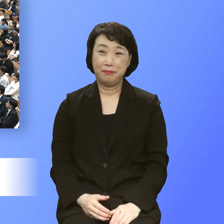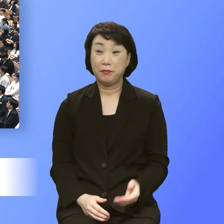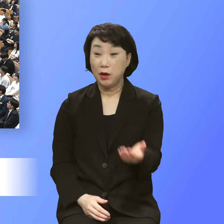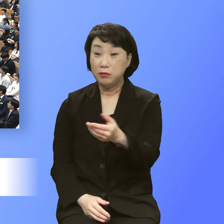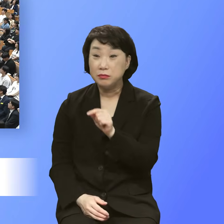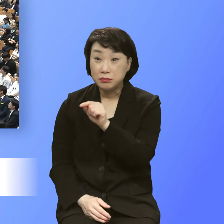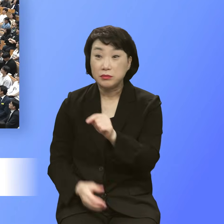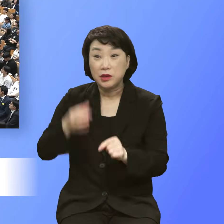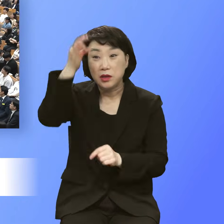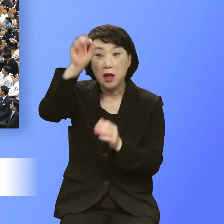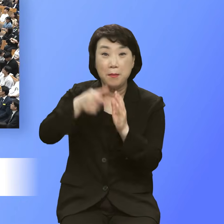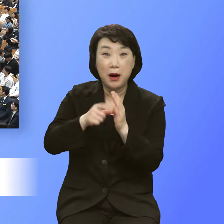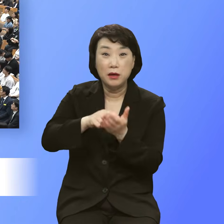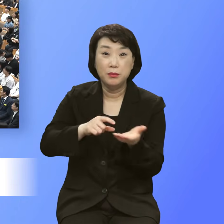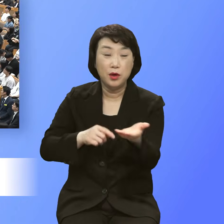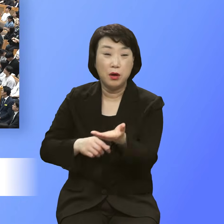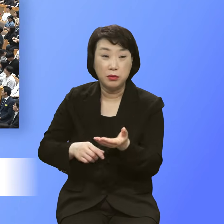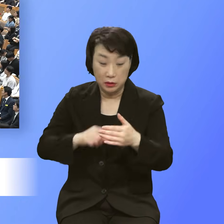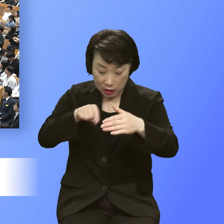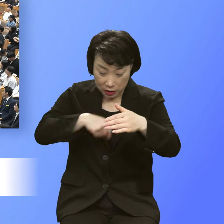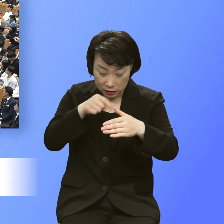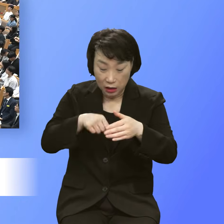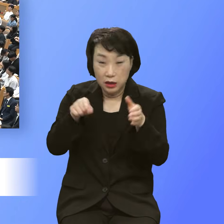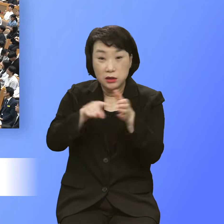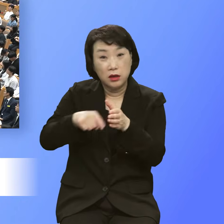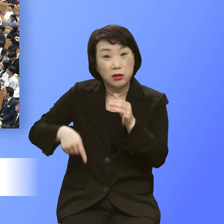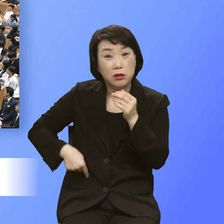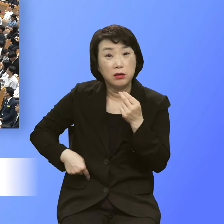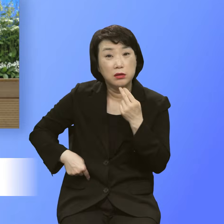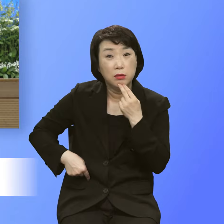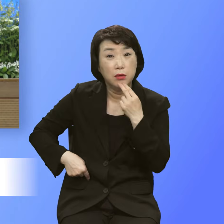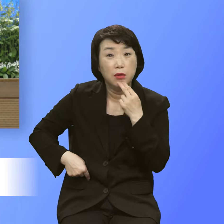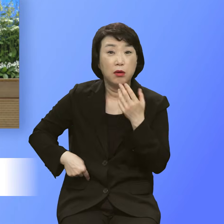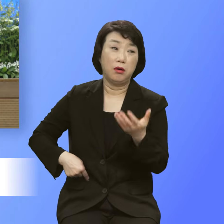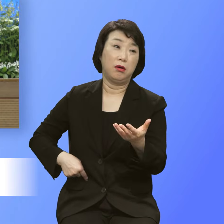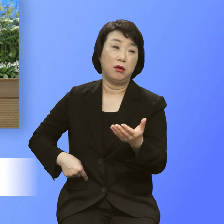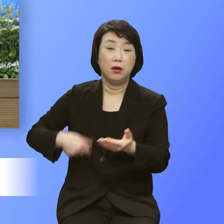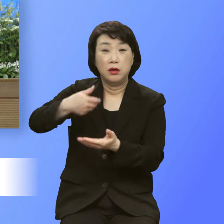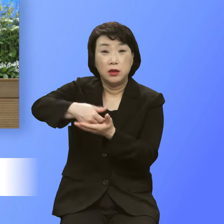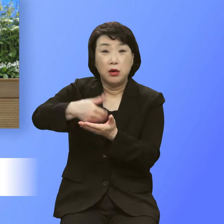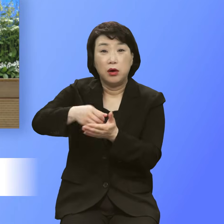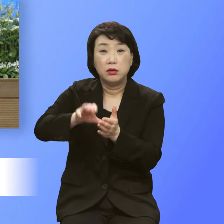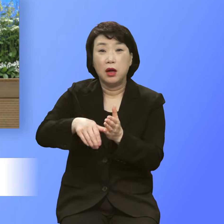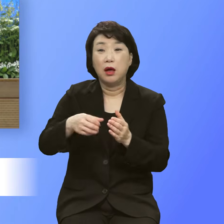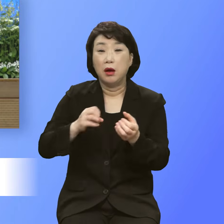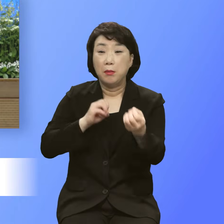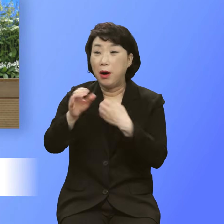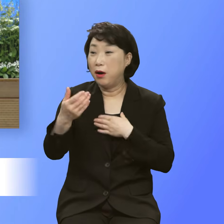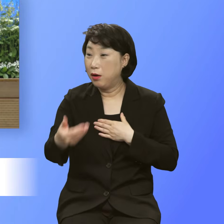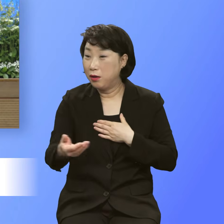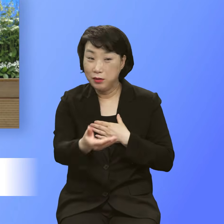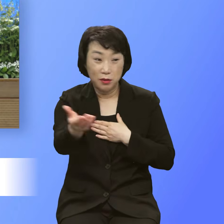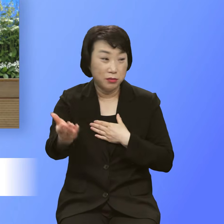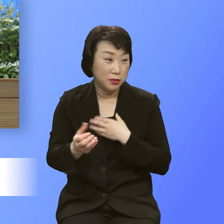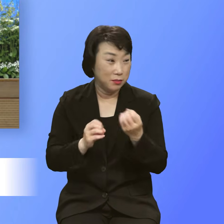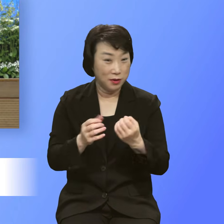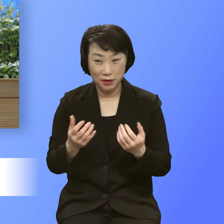근데 인정할 만한 우리 속에 신앙 양심을 내놓으라고 할 때 뭐라고 대답하나?